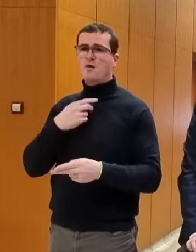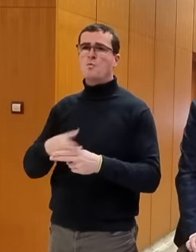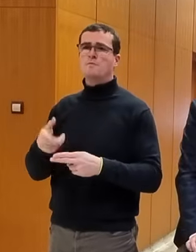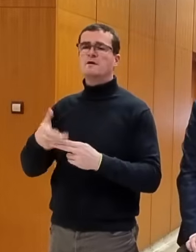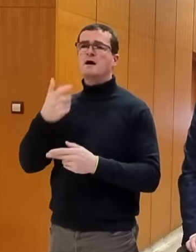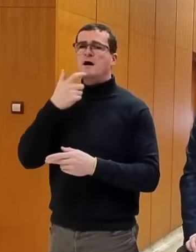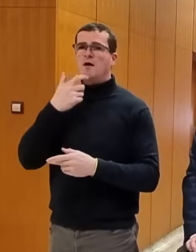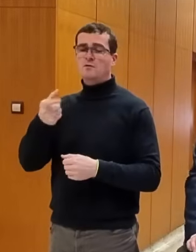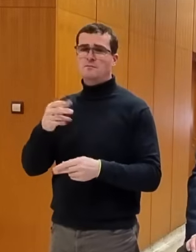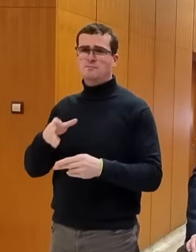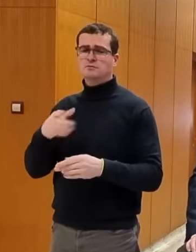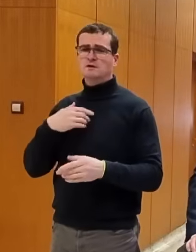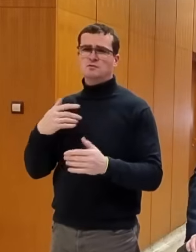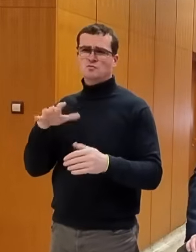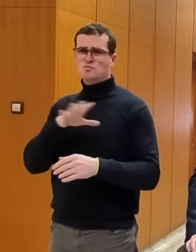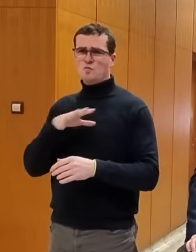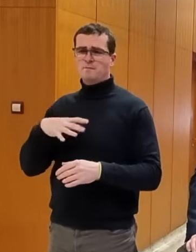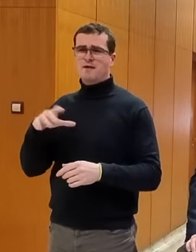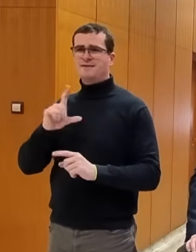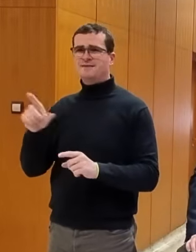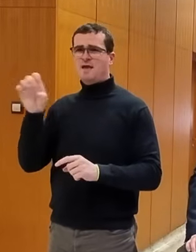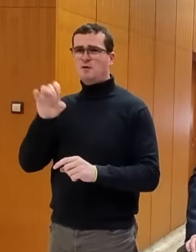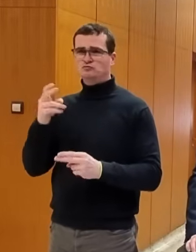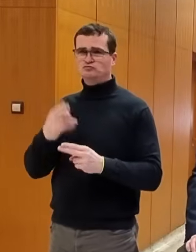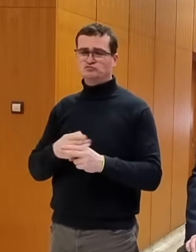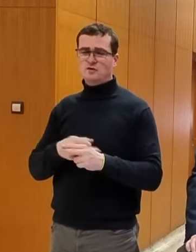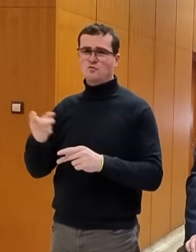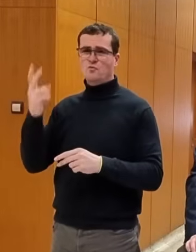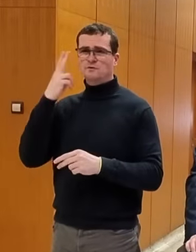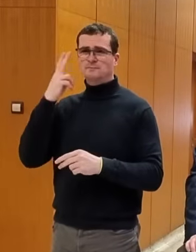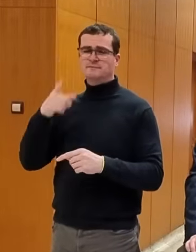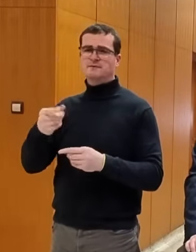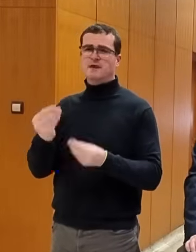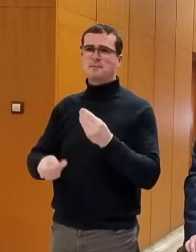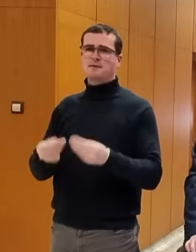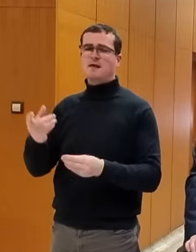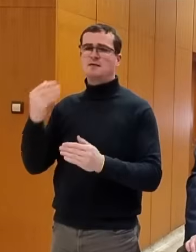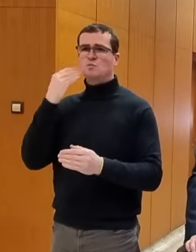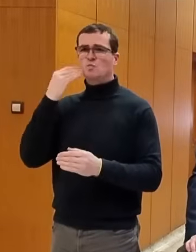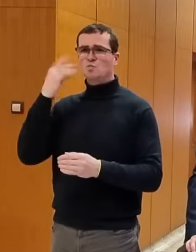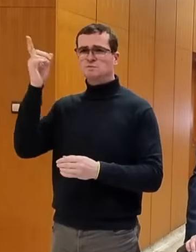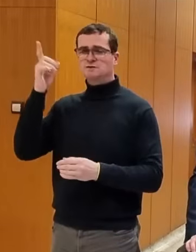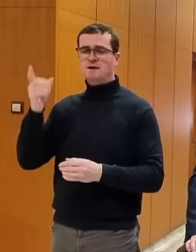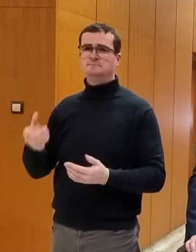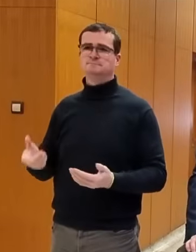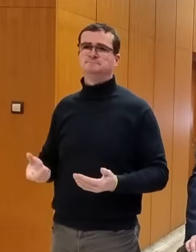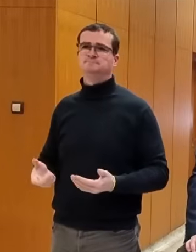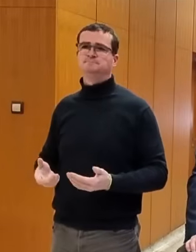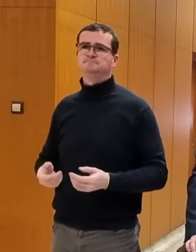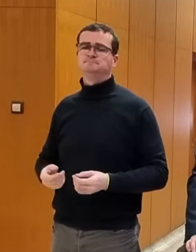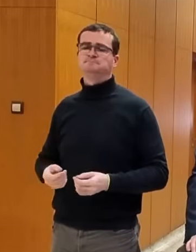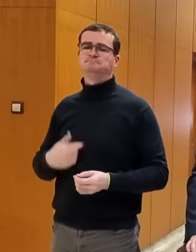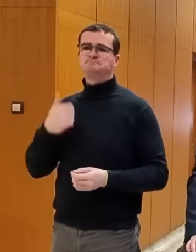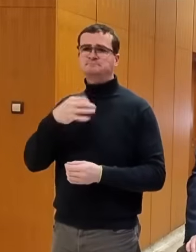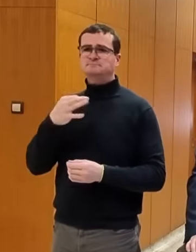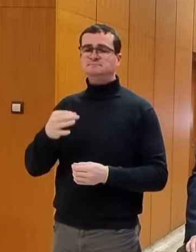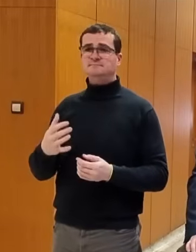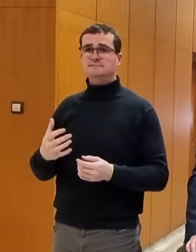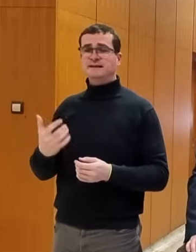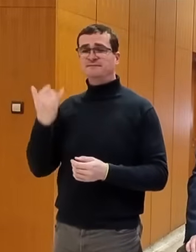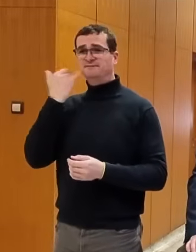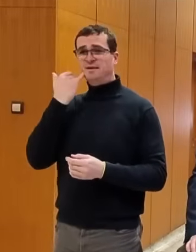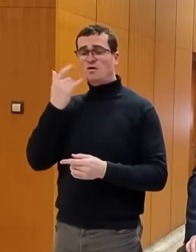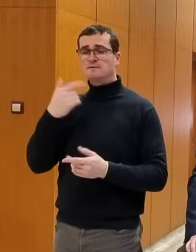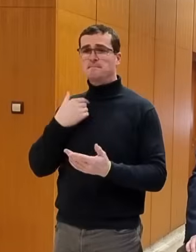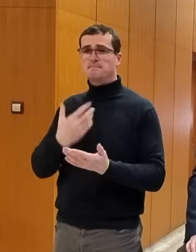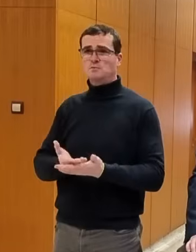Ideme to upraviť tak, ako to je štandardne v iných európskych krajinách, to znamená, ako je to napríklad aj v Spojených štátoch amerických, že jednotlivé benefity alebo výhody,